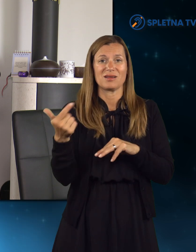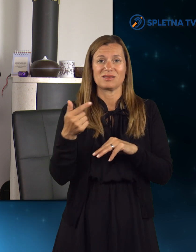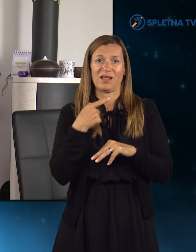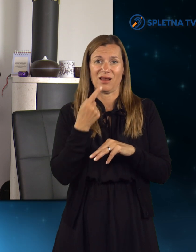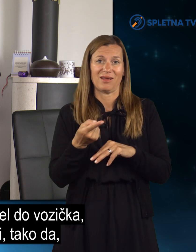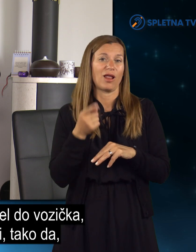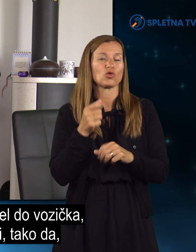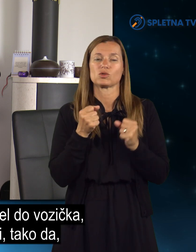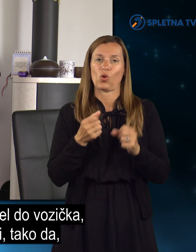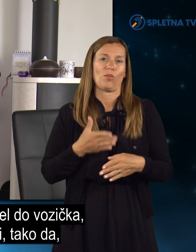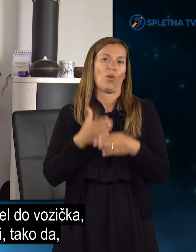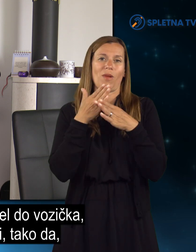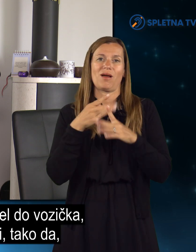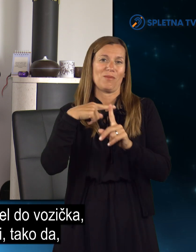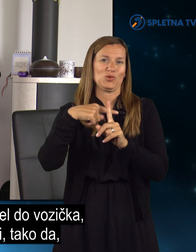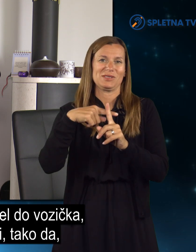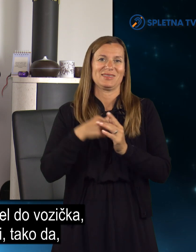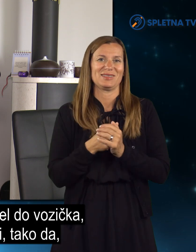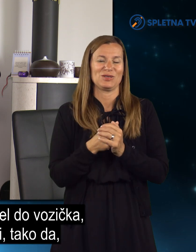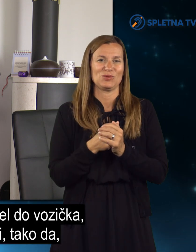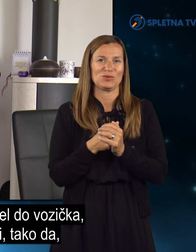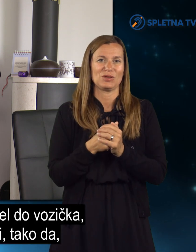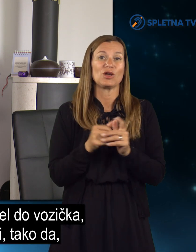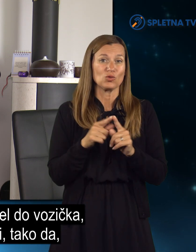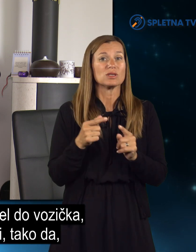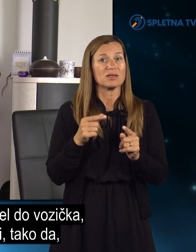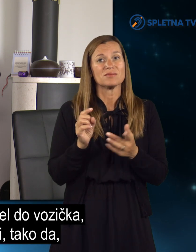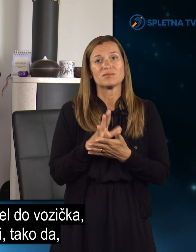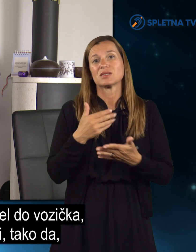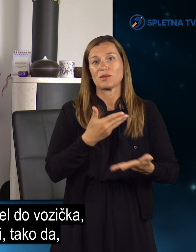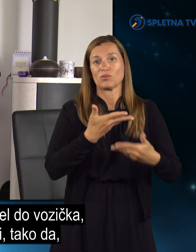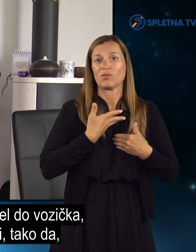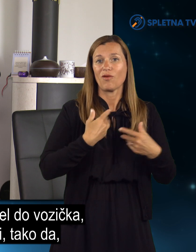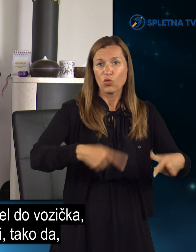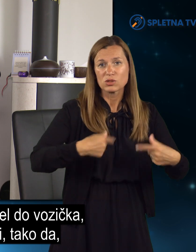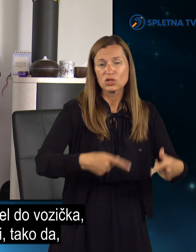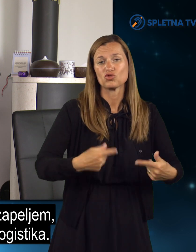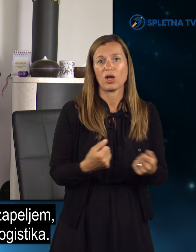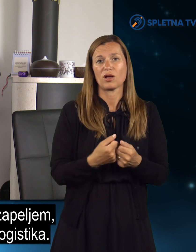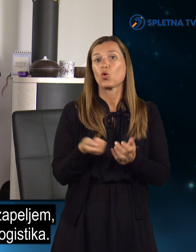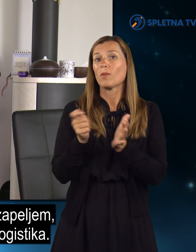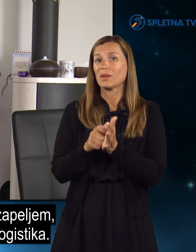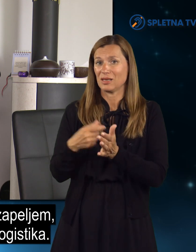deluje. Sem tudi prišel do vozička, kupili smo kombi, tako da